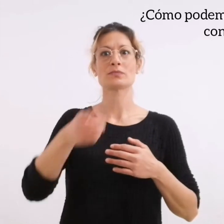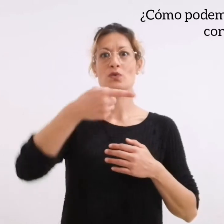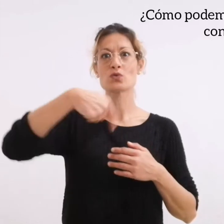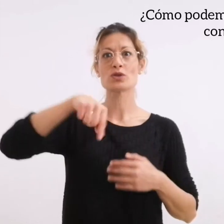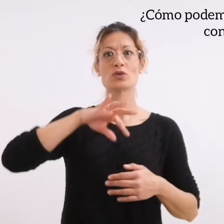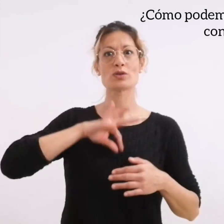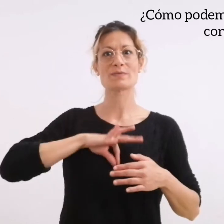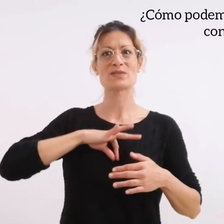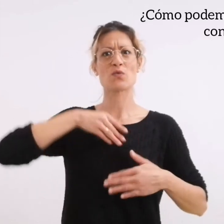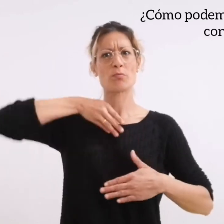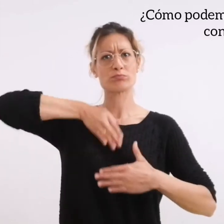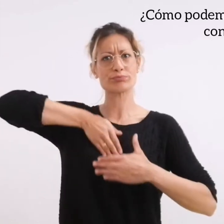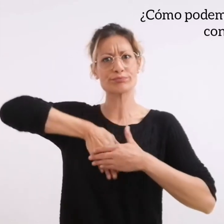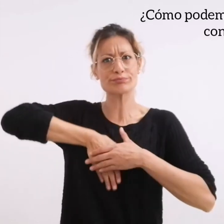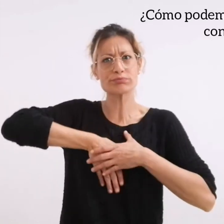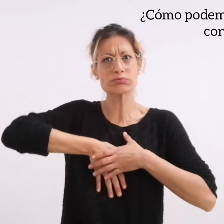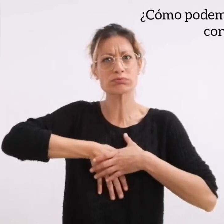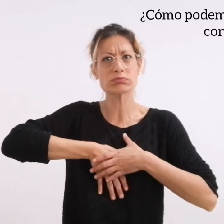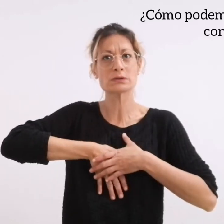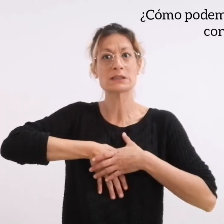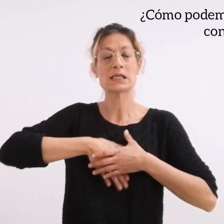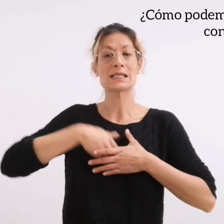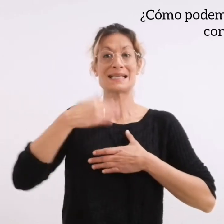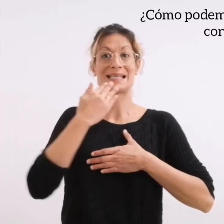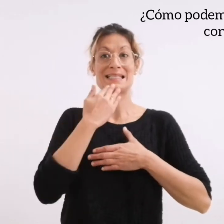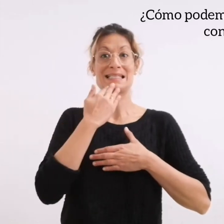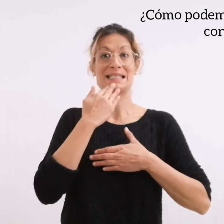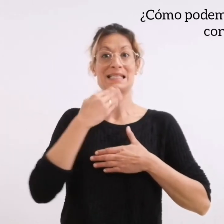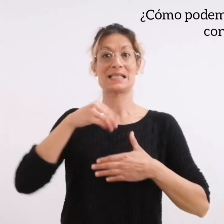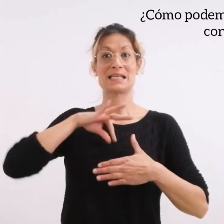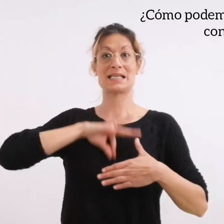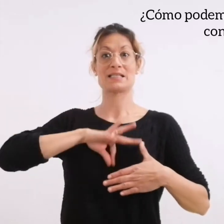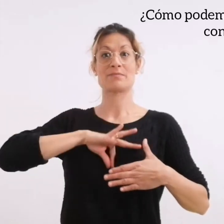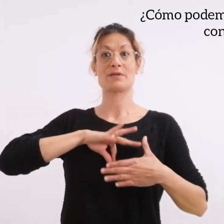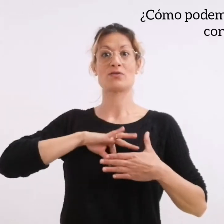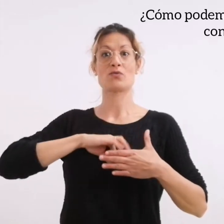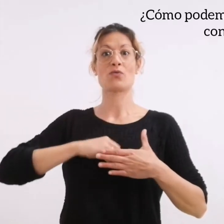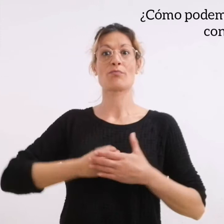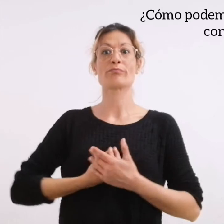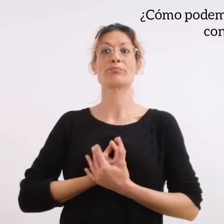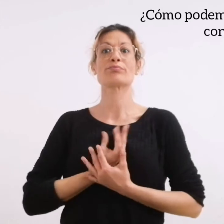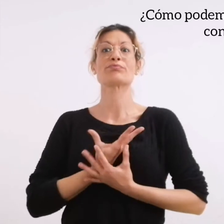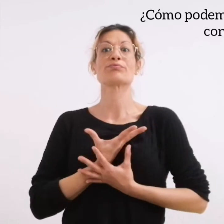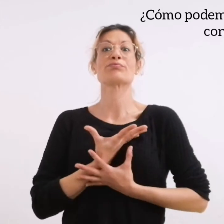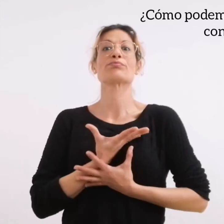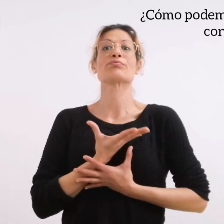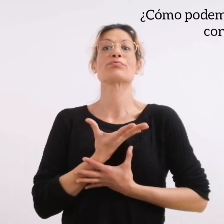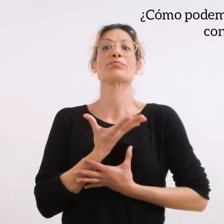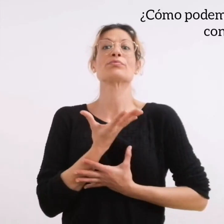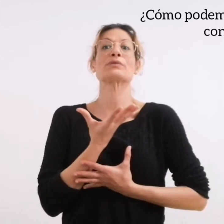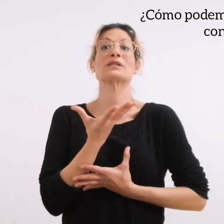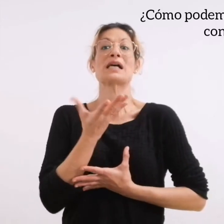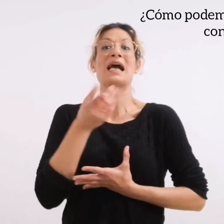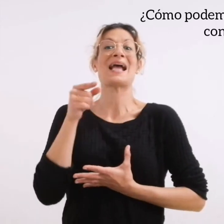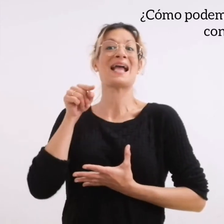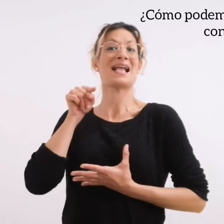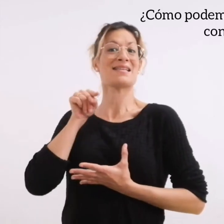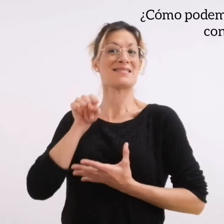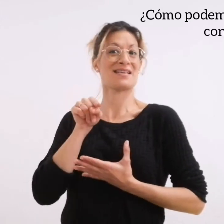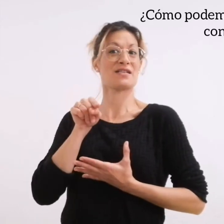dentro. Y cuando ese espíritu sale de nuestro cuerpo, es lo que llamamos la